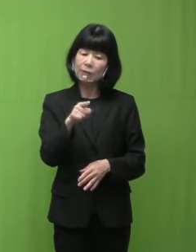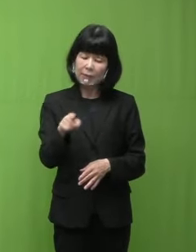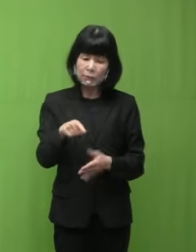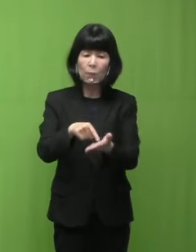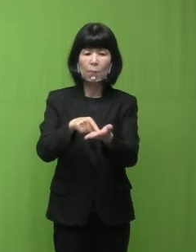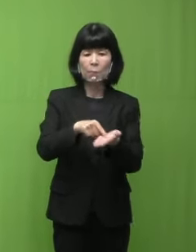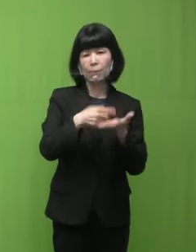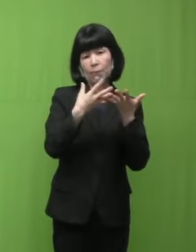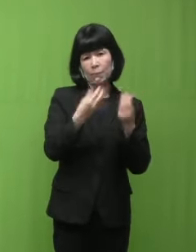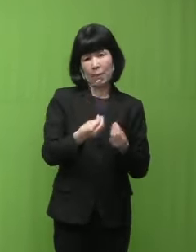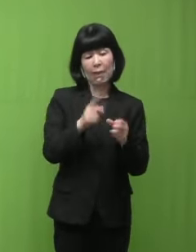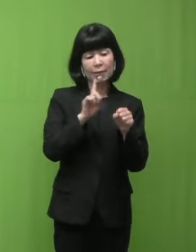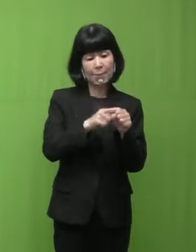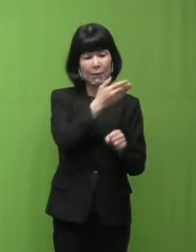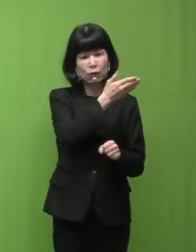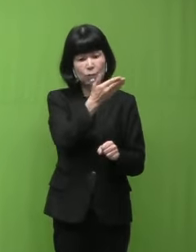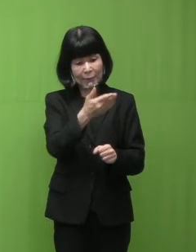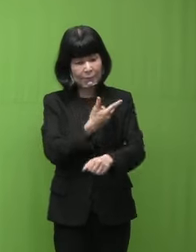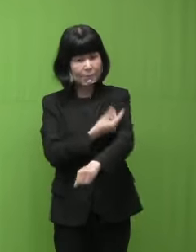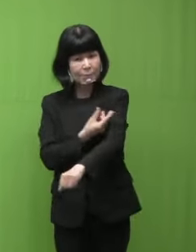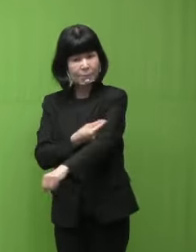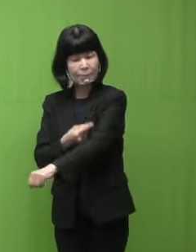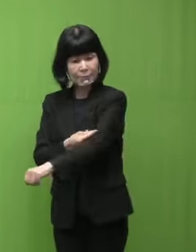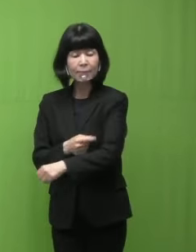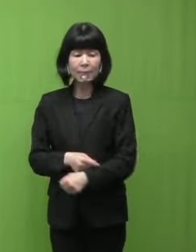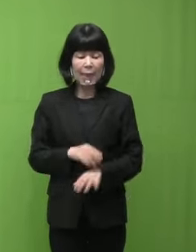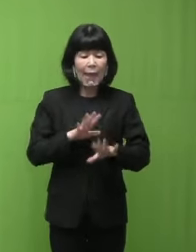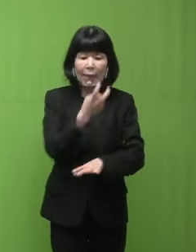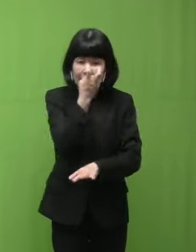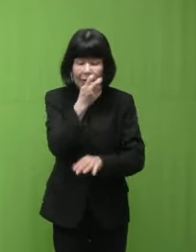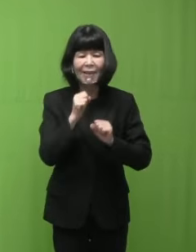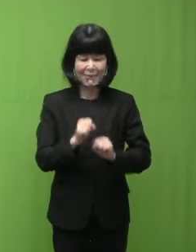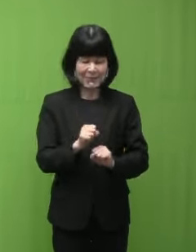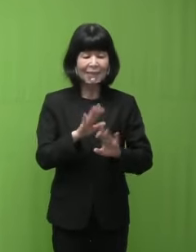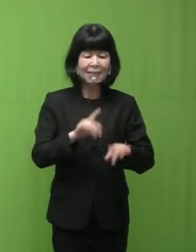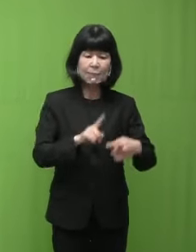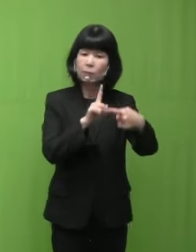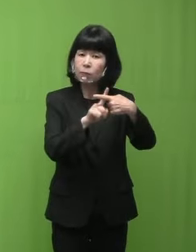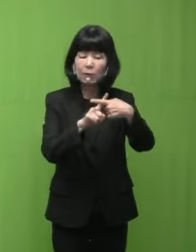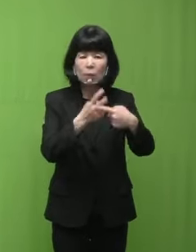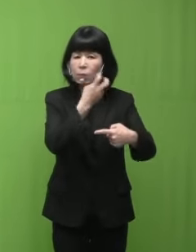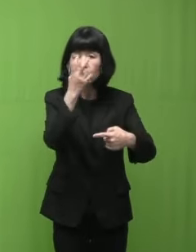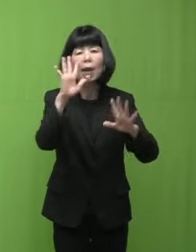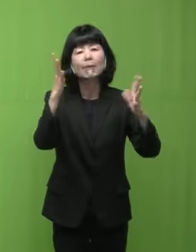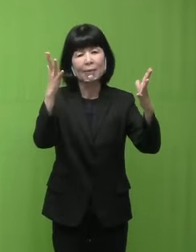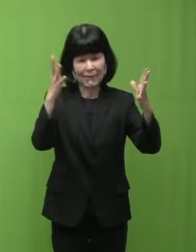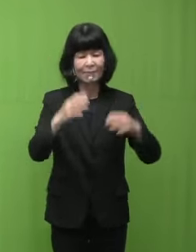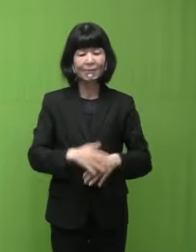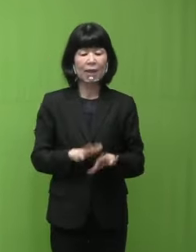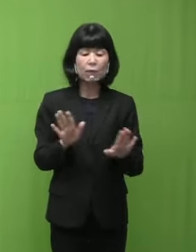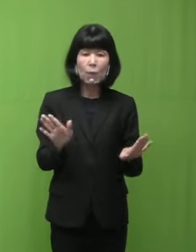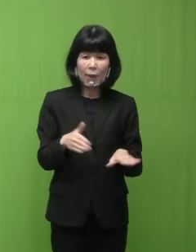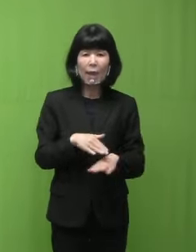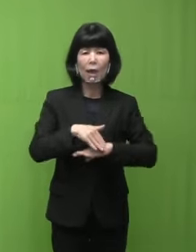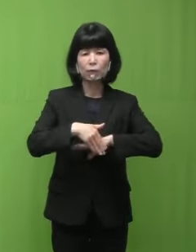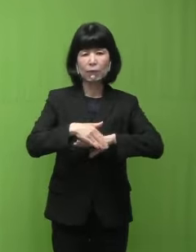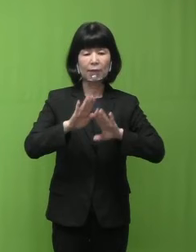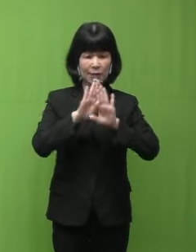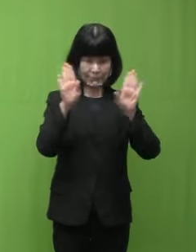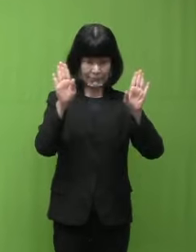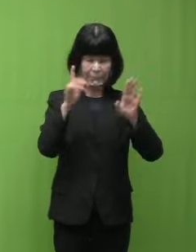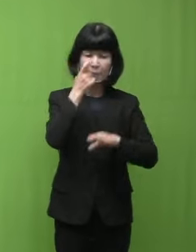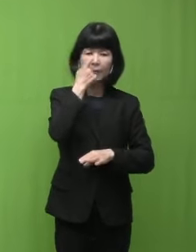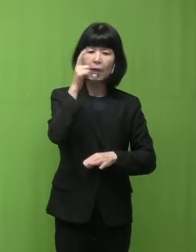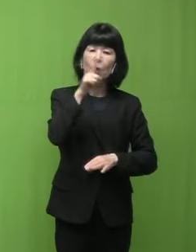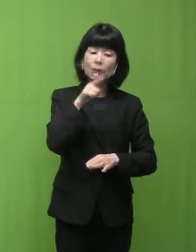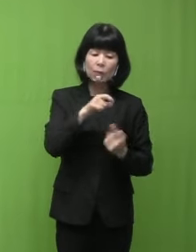10時実習をしております今大妖精の方というのはありません影響からあの受付8日しますが外国人